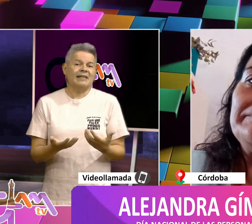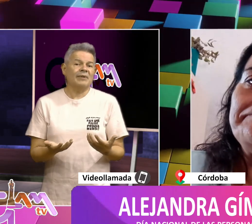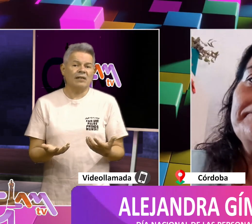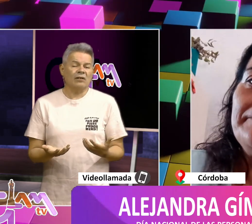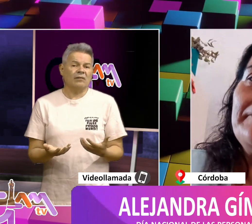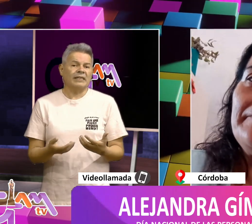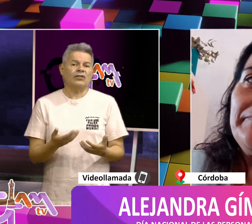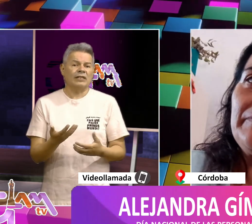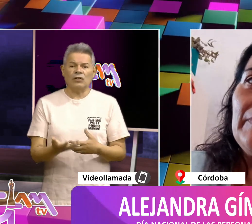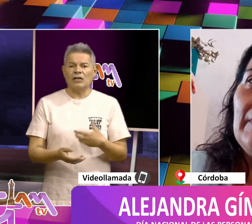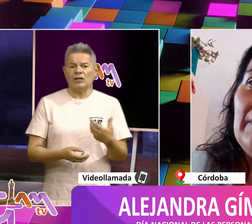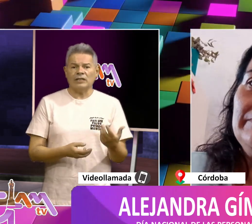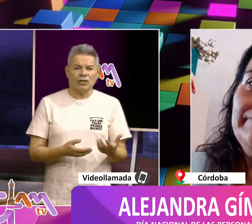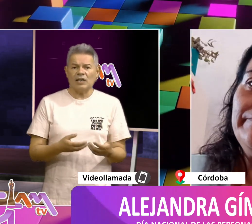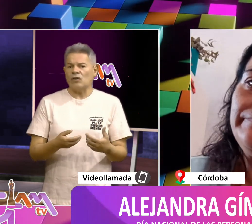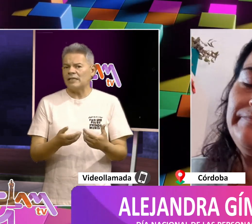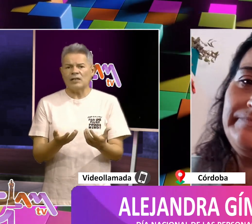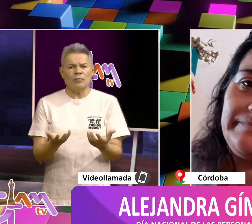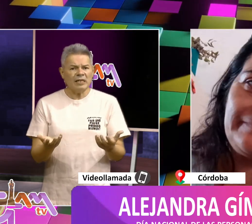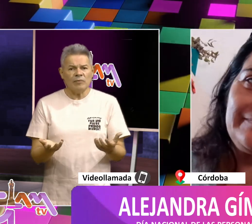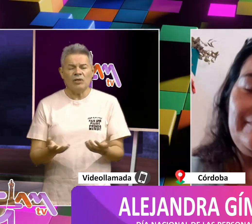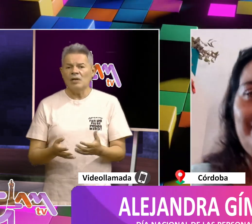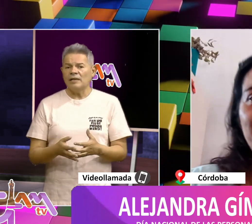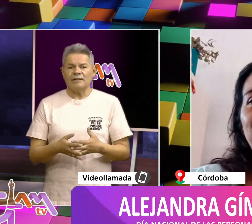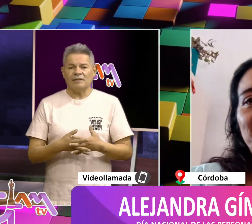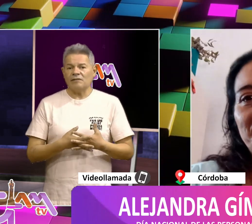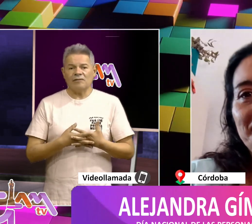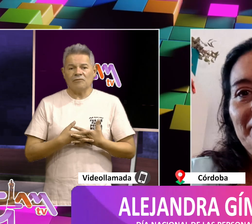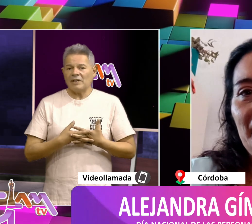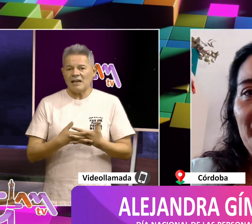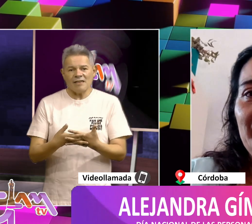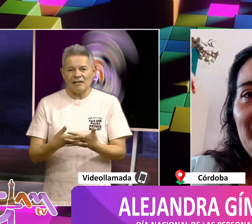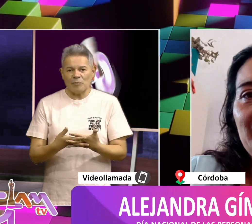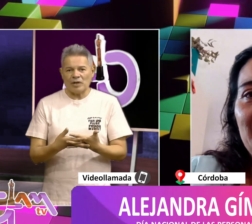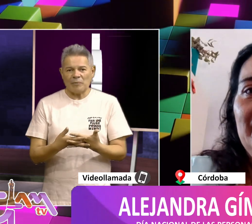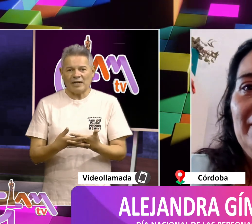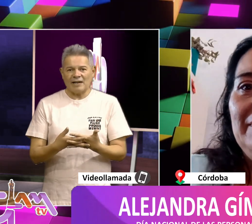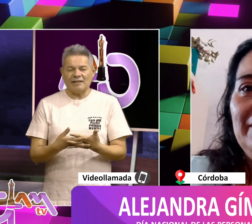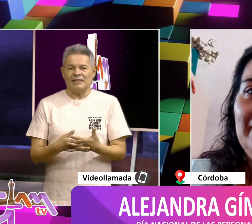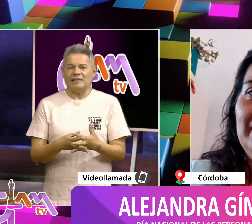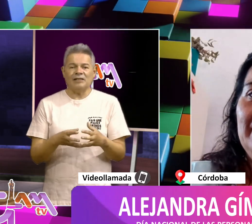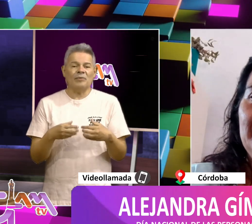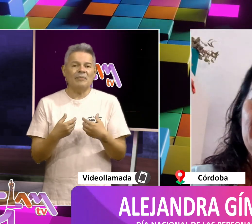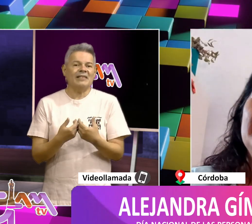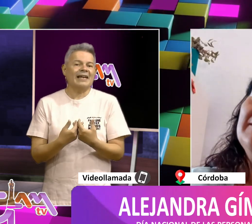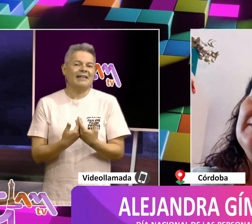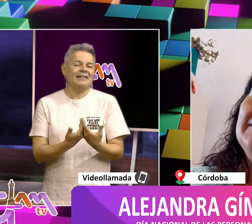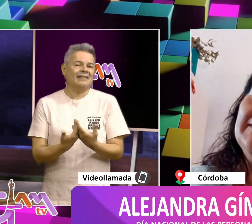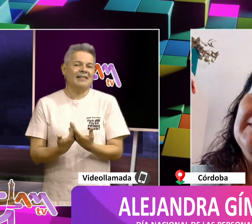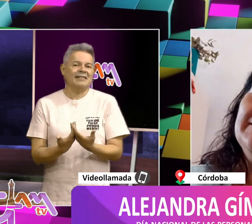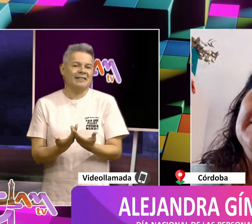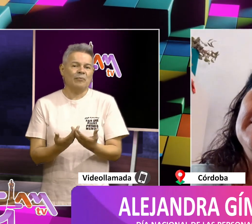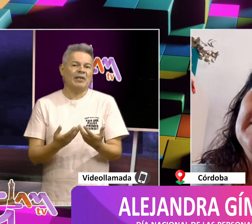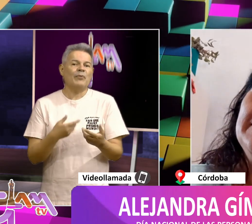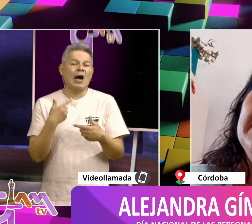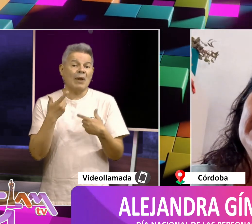quieren saber lo que si a ellos les toca, no les toca o lo que sea lo mínimo, no hay nadie quien les pueda explicar y obviamente la gente que está